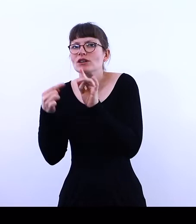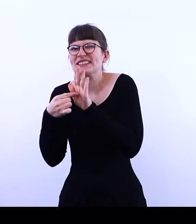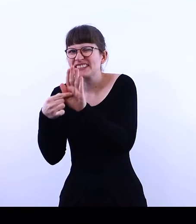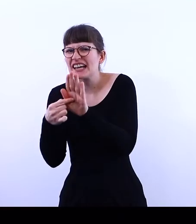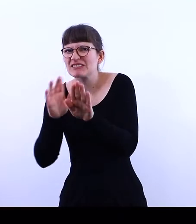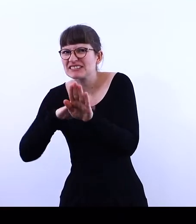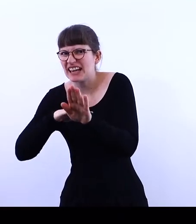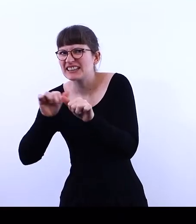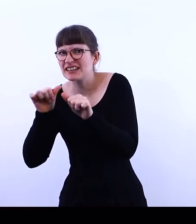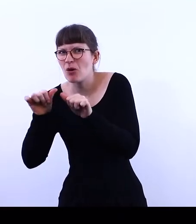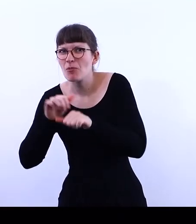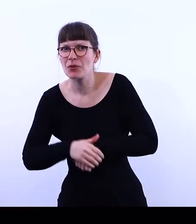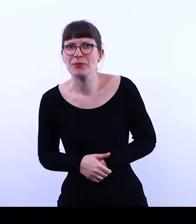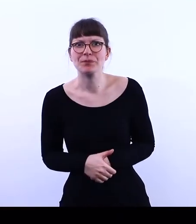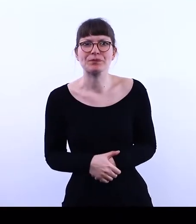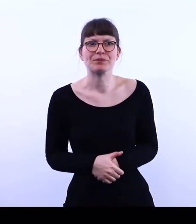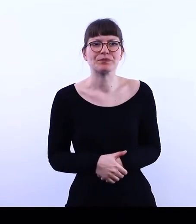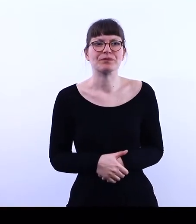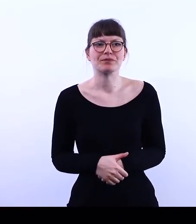auch…